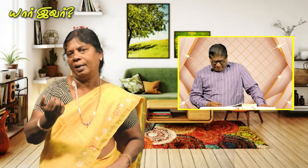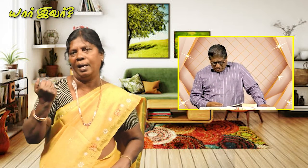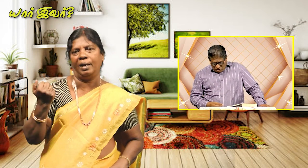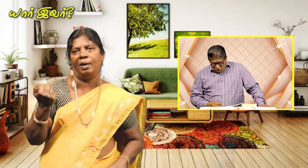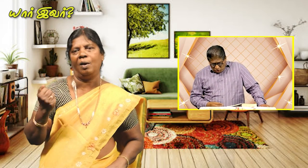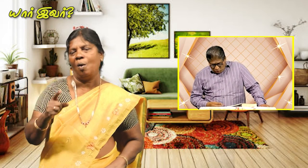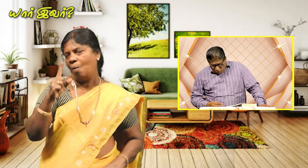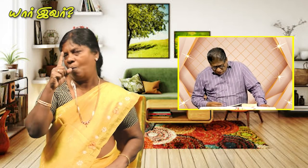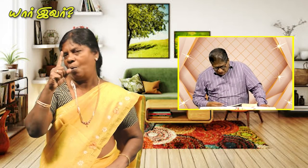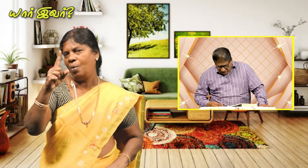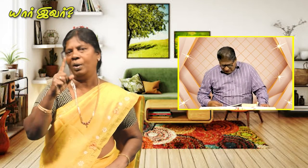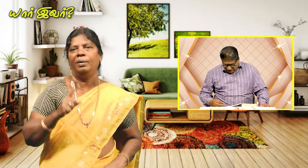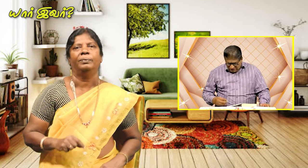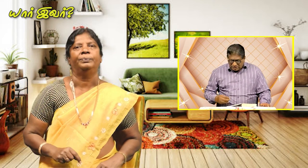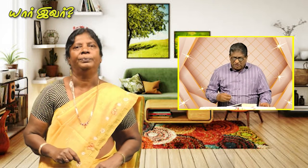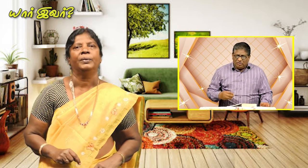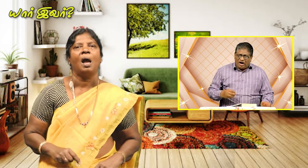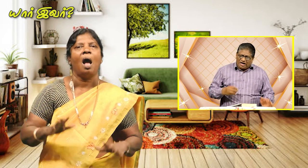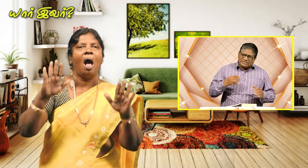கிடைக்கிற ஒரு